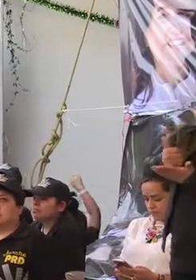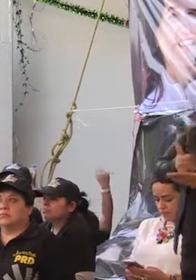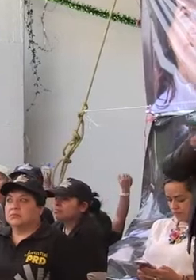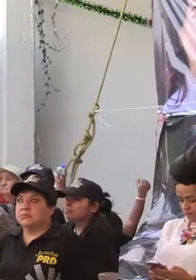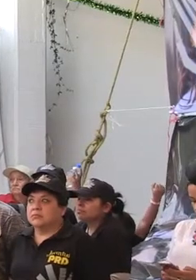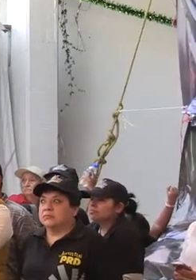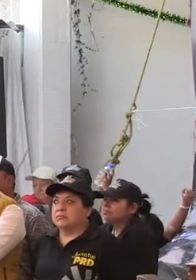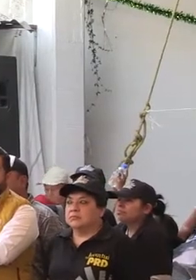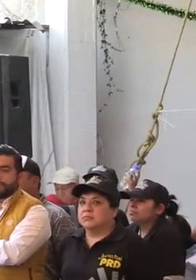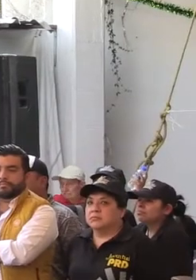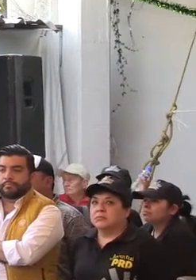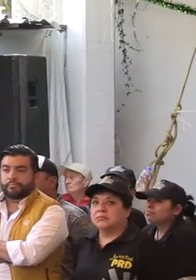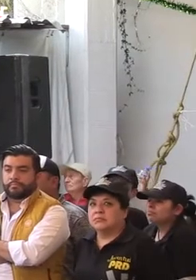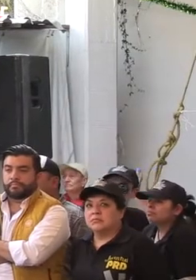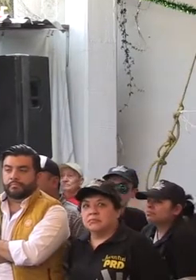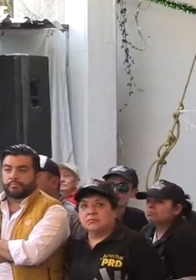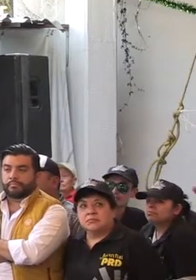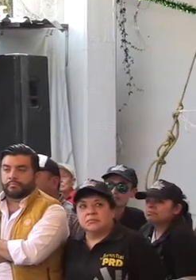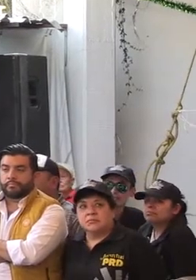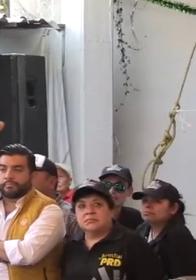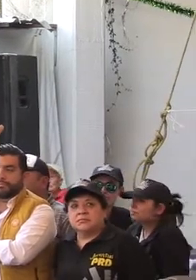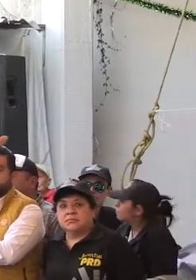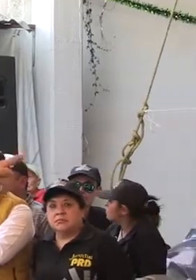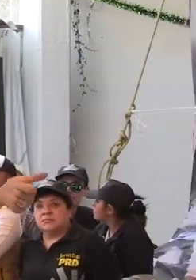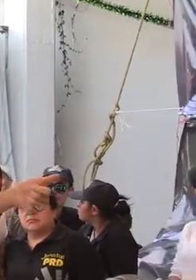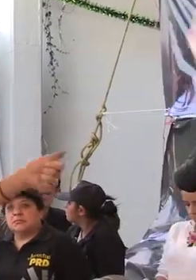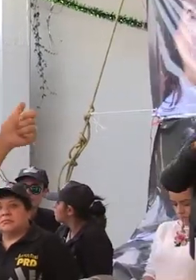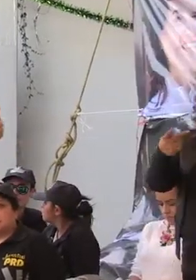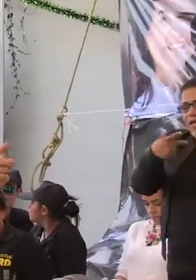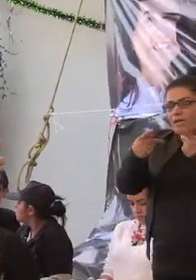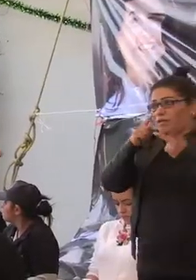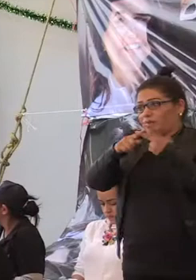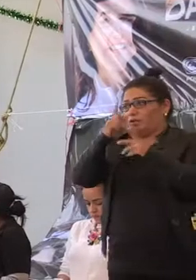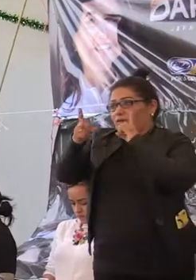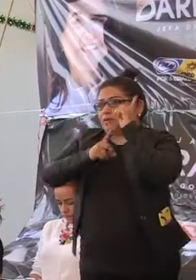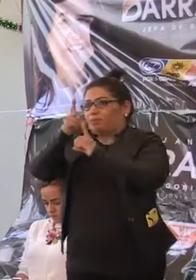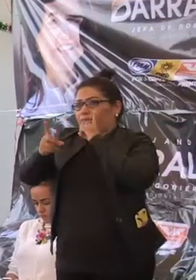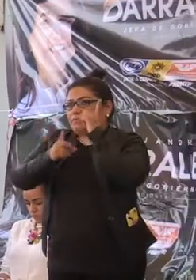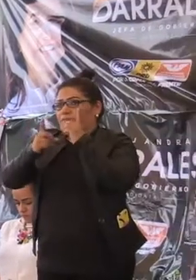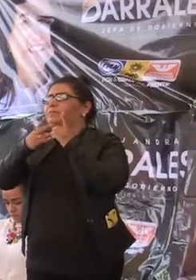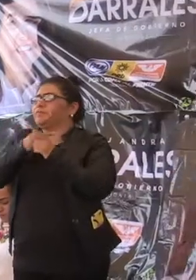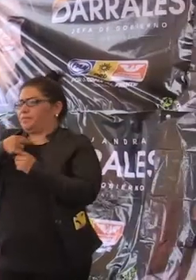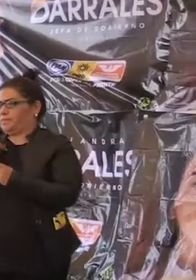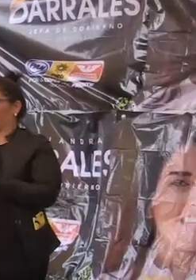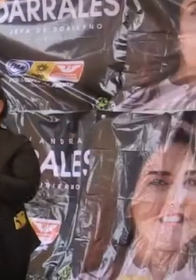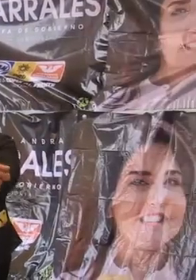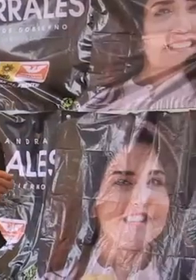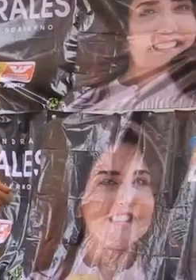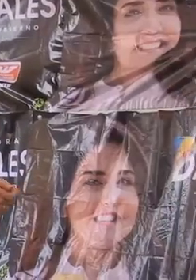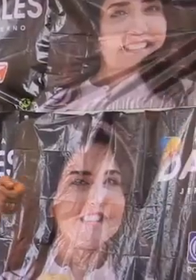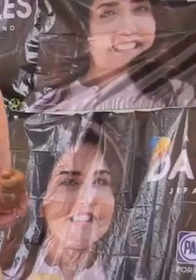escuela. Nos deben de ayudar a que sus hijos practiquen deporte. Nosotros nos vamos a